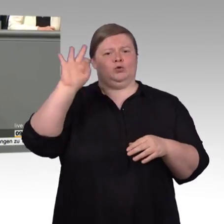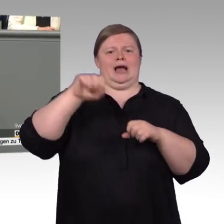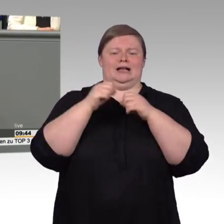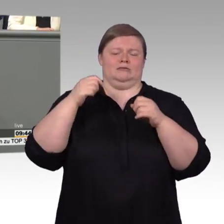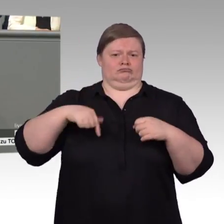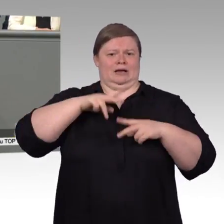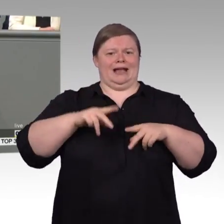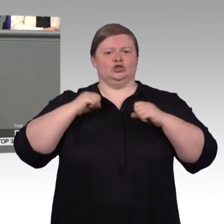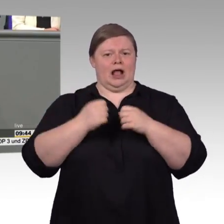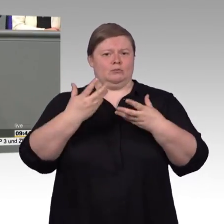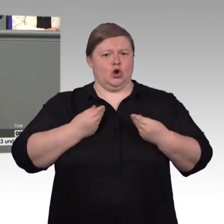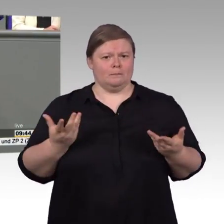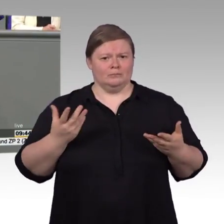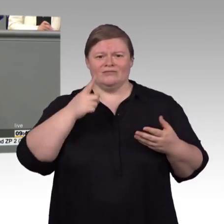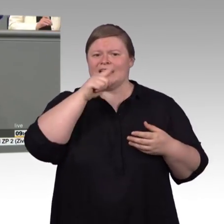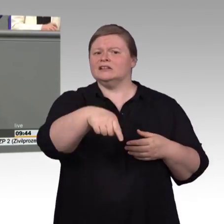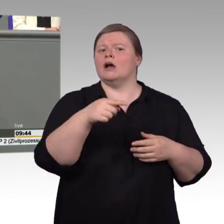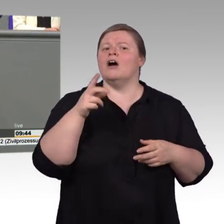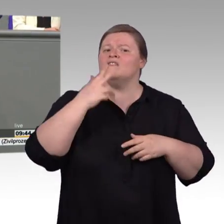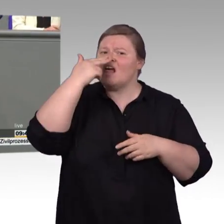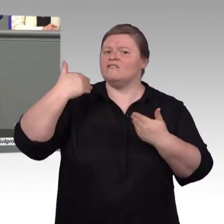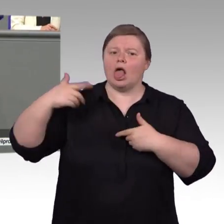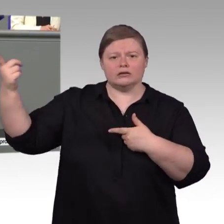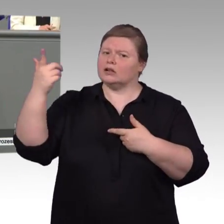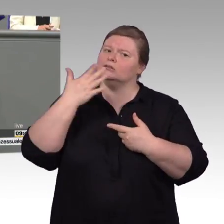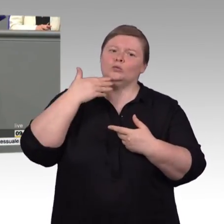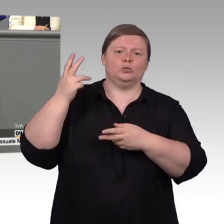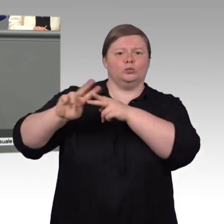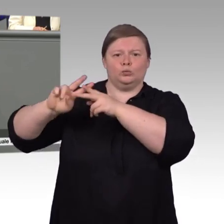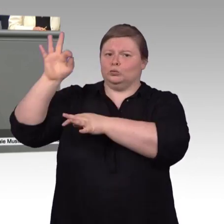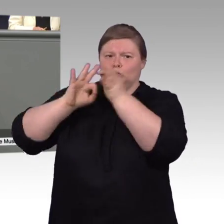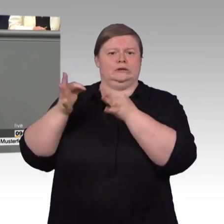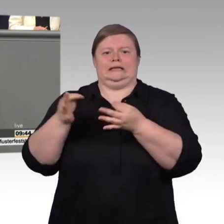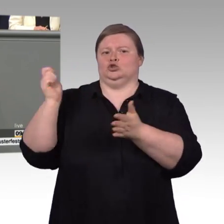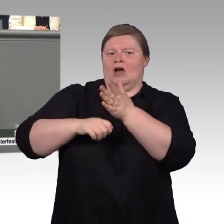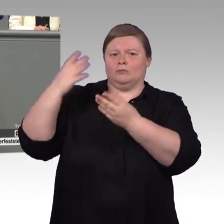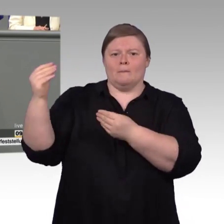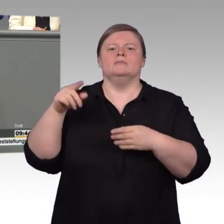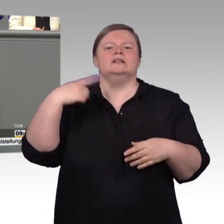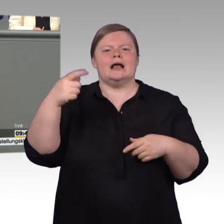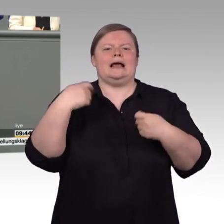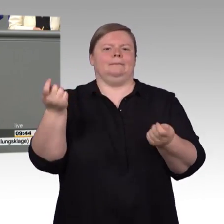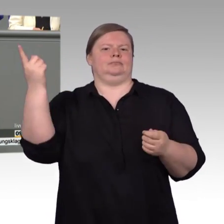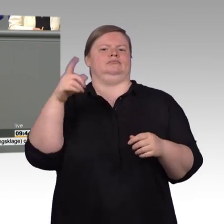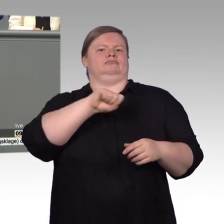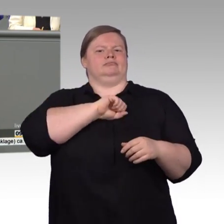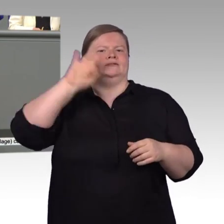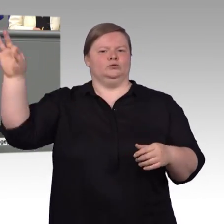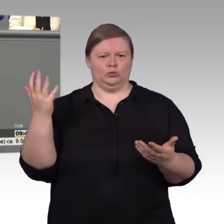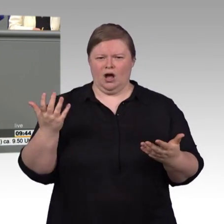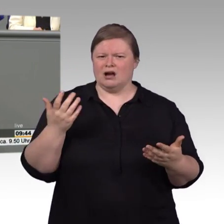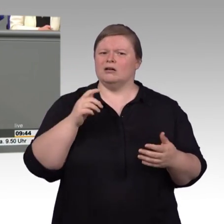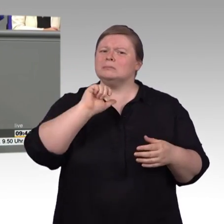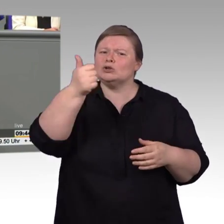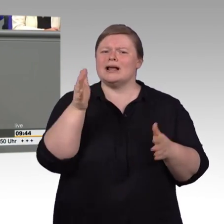dass Probleme bestehen, dass Sie hier auch die Möglichkeit hätten, Ihr Recht einzuklagen. Frau Kollegin, das fällt vielen eben nicht auf. Frau Kollegin, es gibt